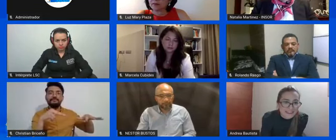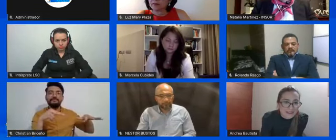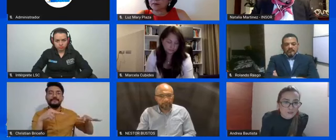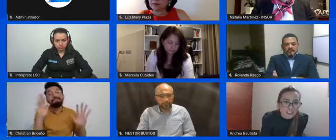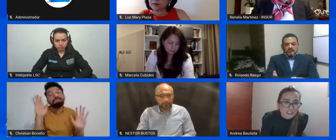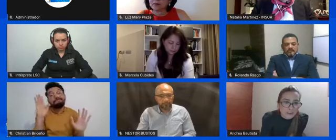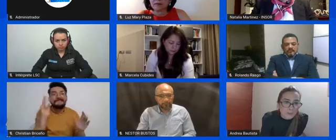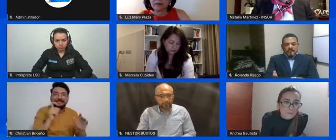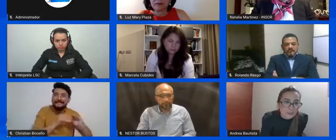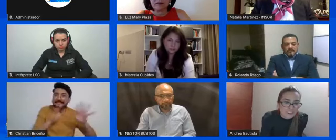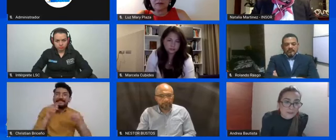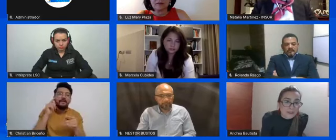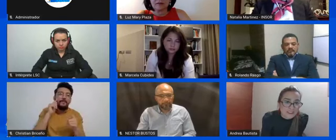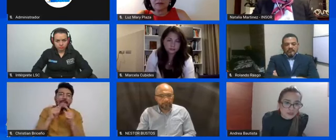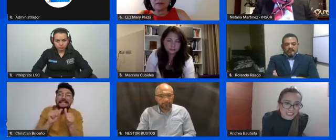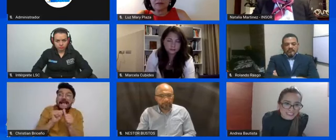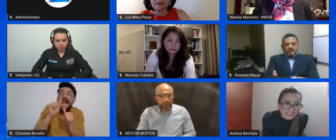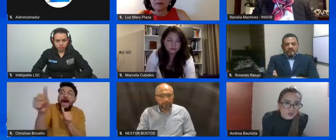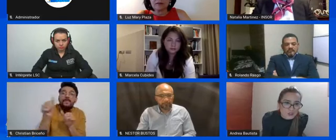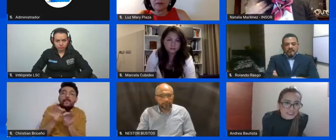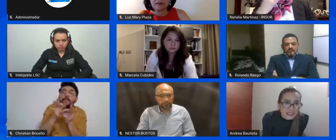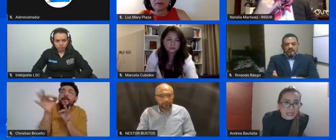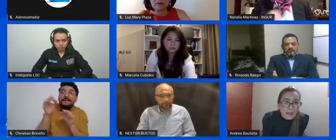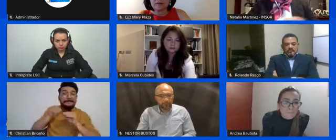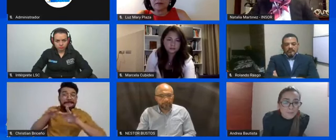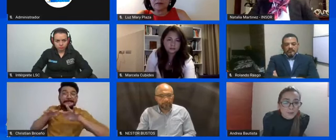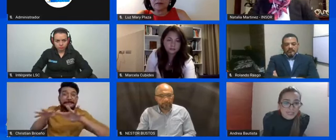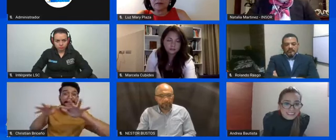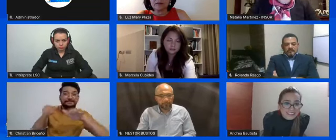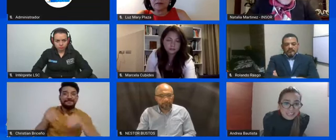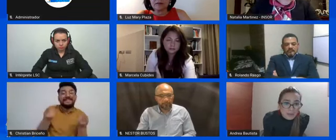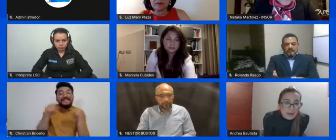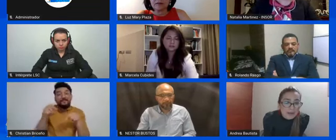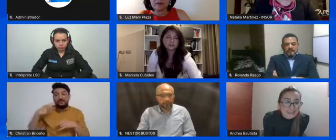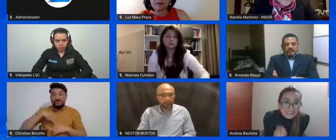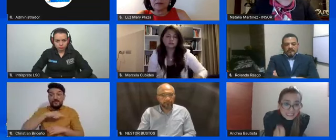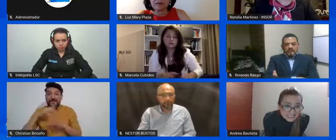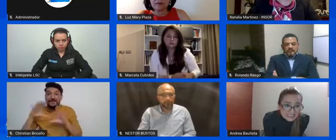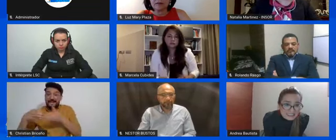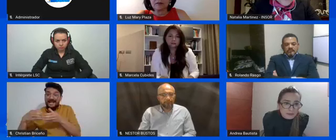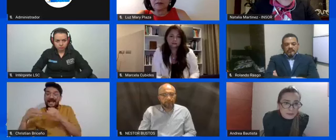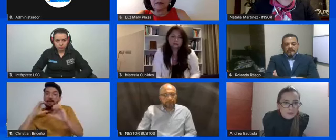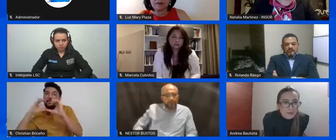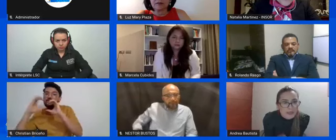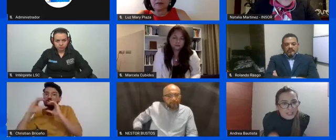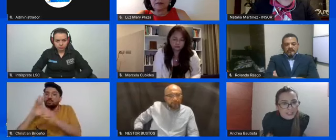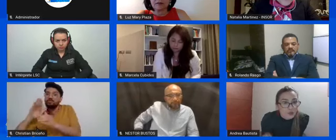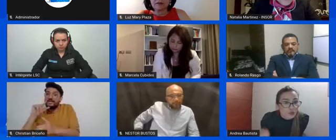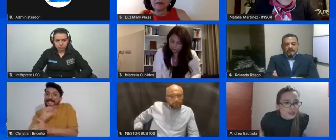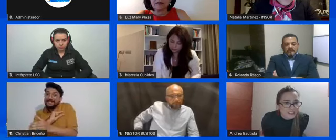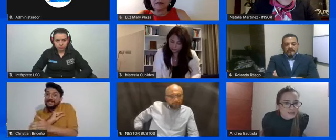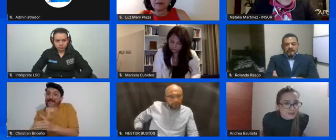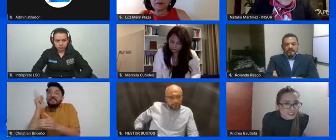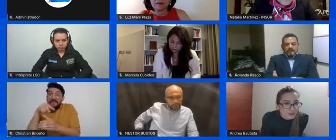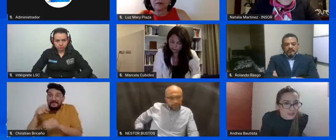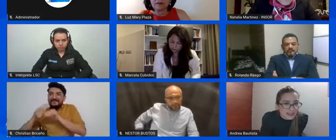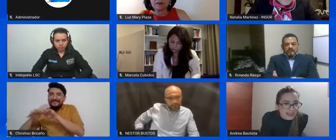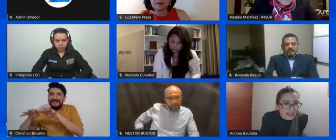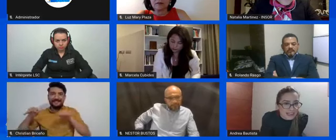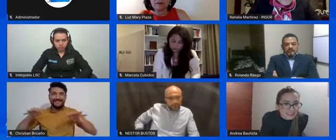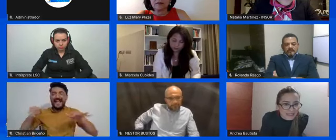y que tengan muchísimo, muchísima más audiencia. Entonces, porque ese es el tema, sí se hacen clases en vivo, pero que no todas las